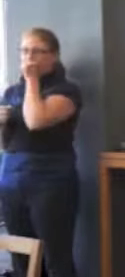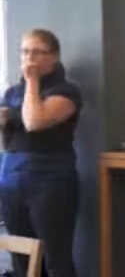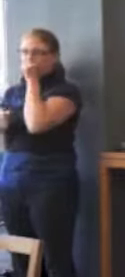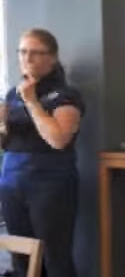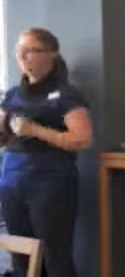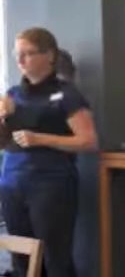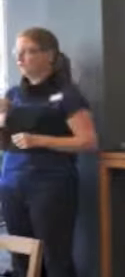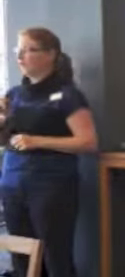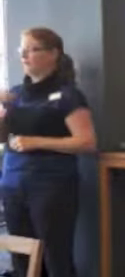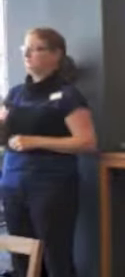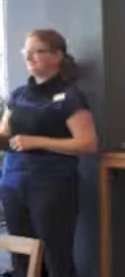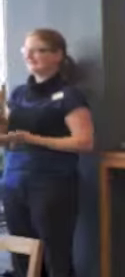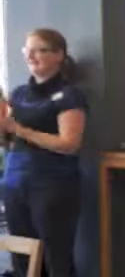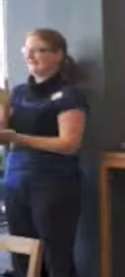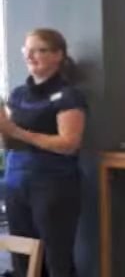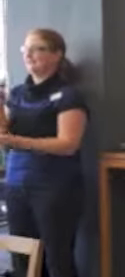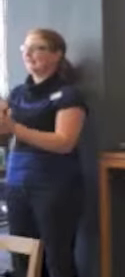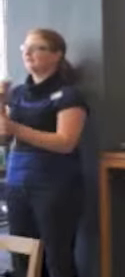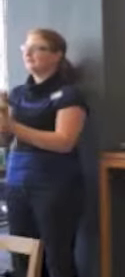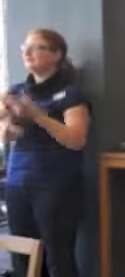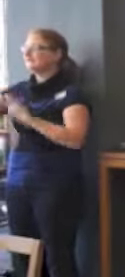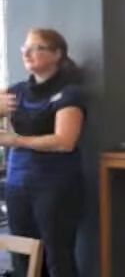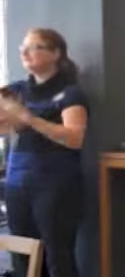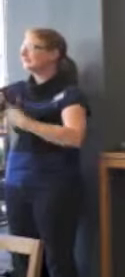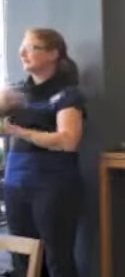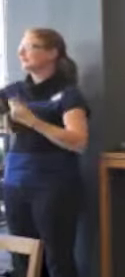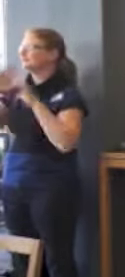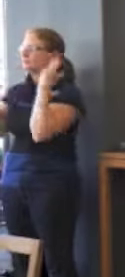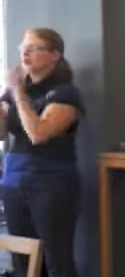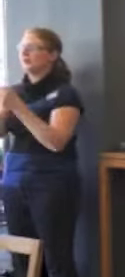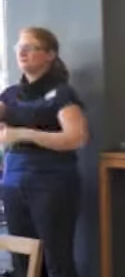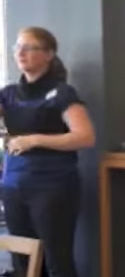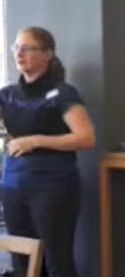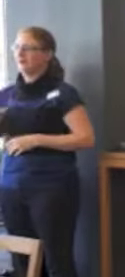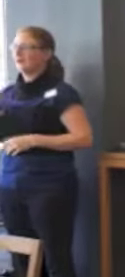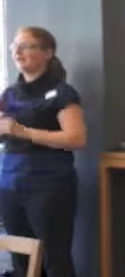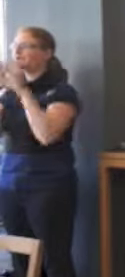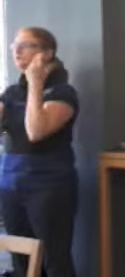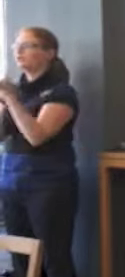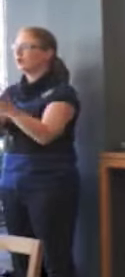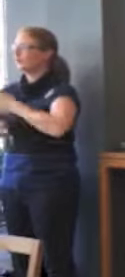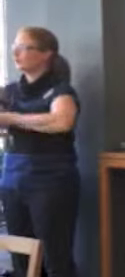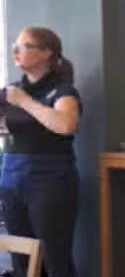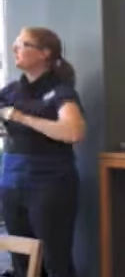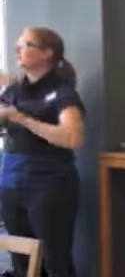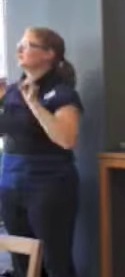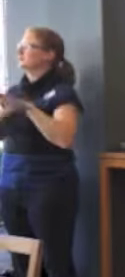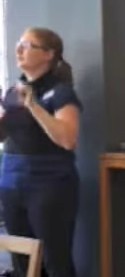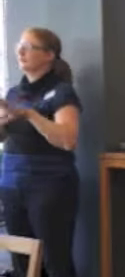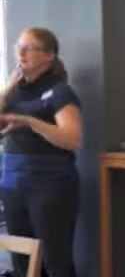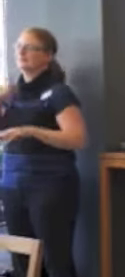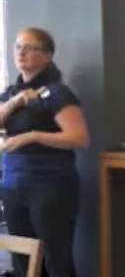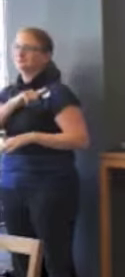är övertygad om att arbetsintegrerade sociala företag, hela den sociala ekonomin, kan spela en jätteviktig